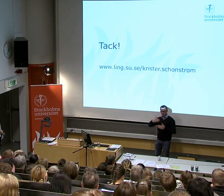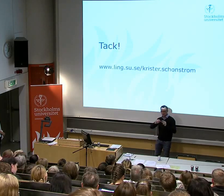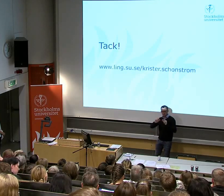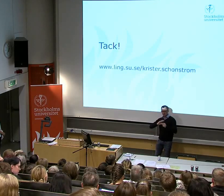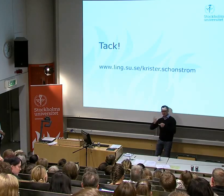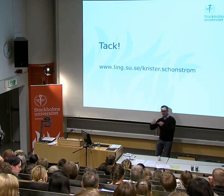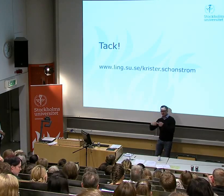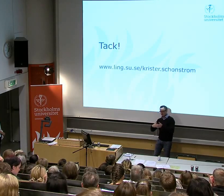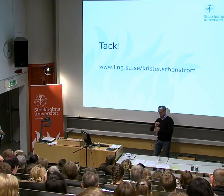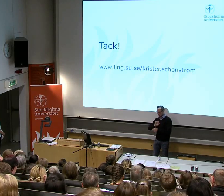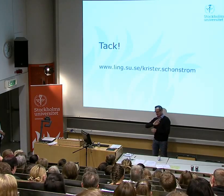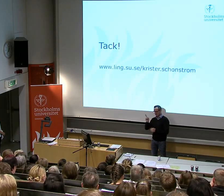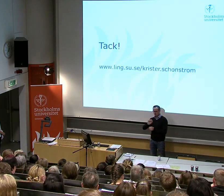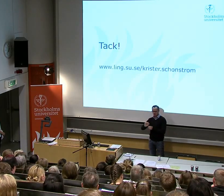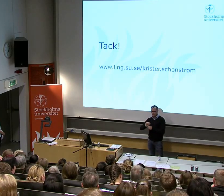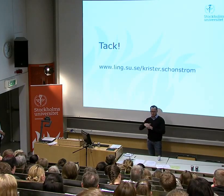min personliga hemsida. Det finns en länk till